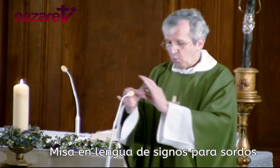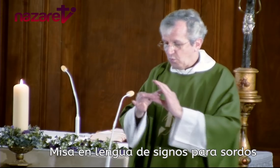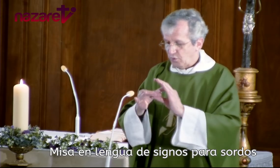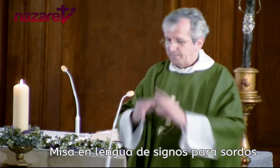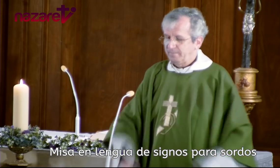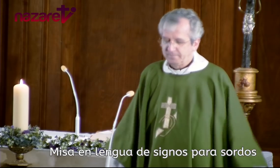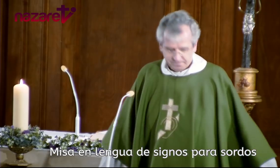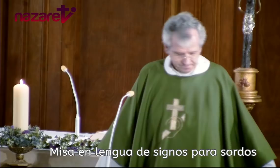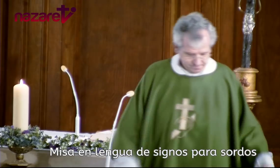uno.